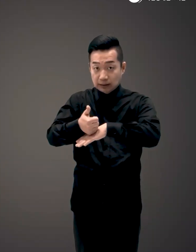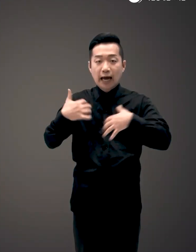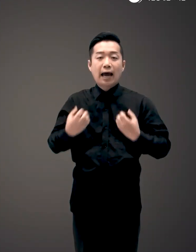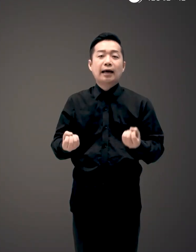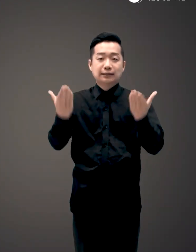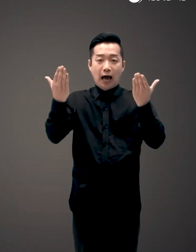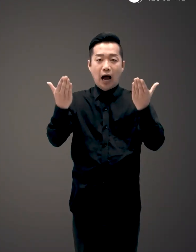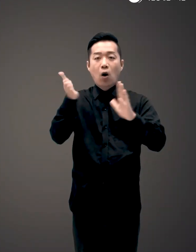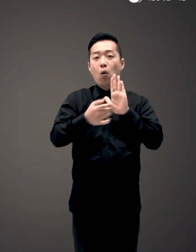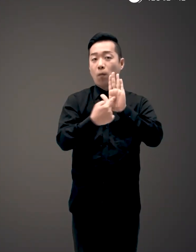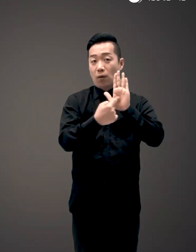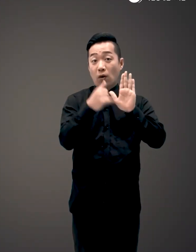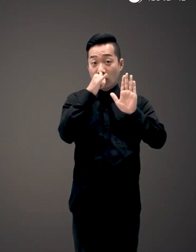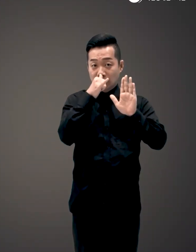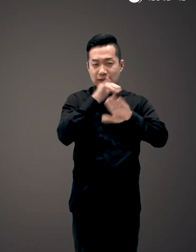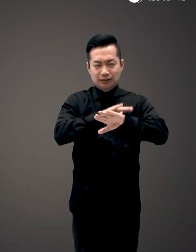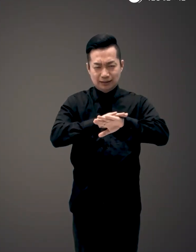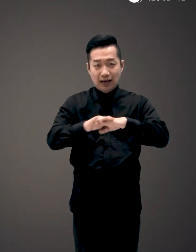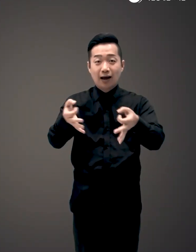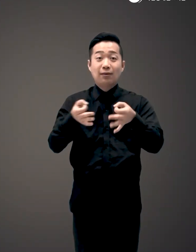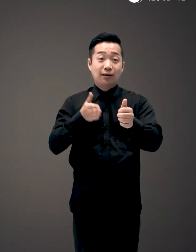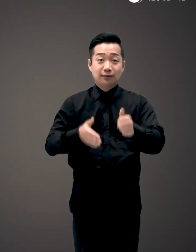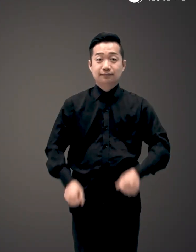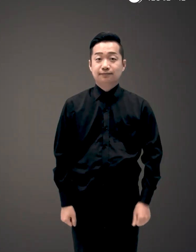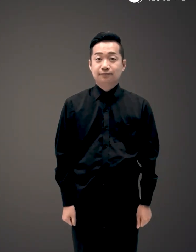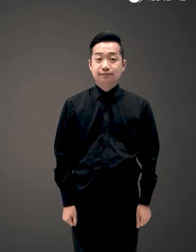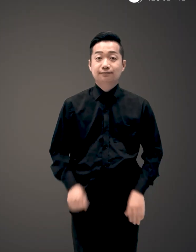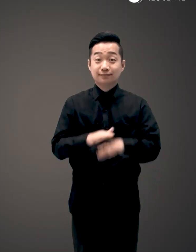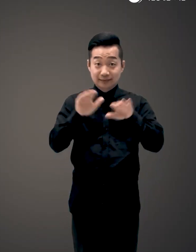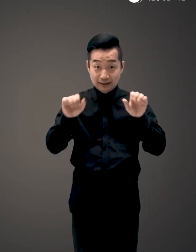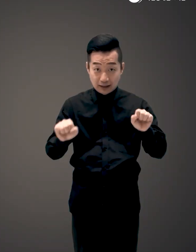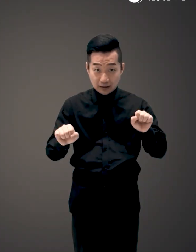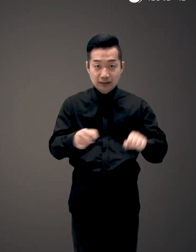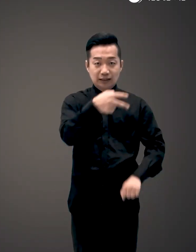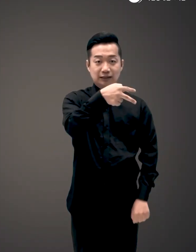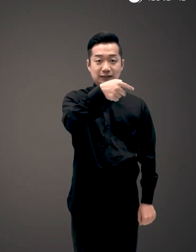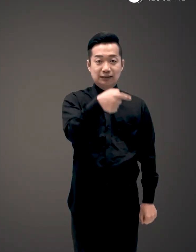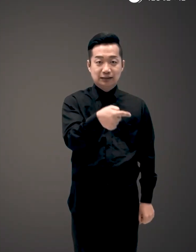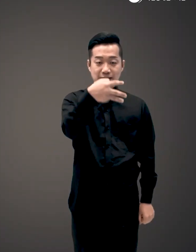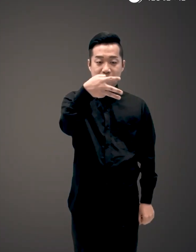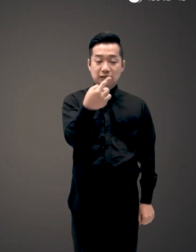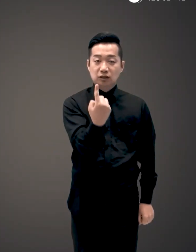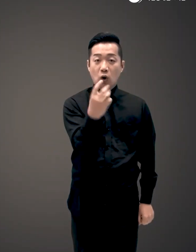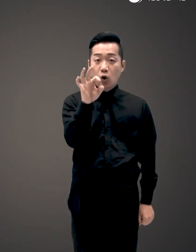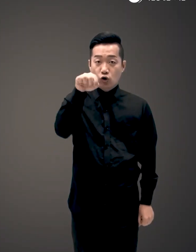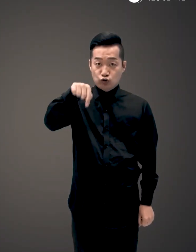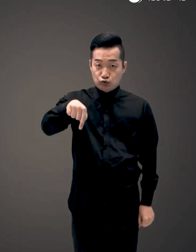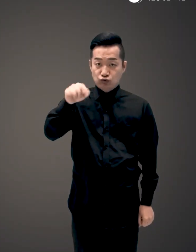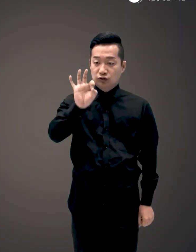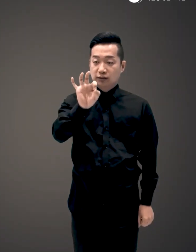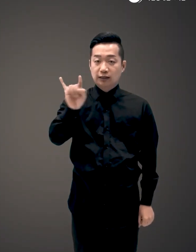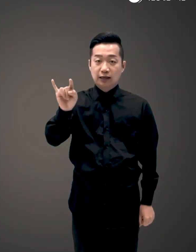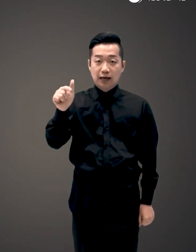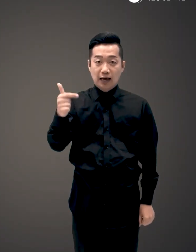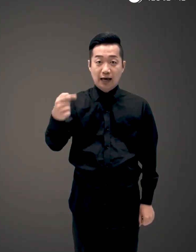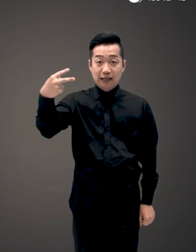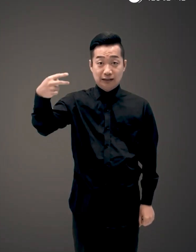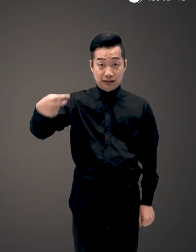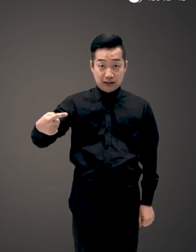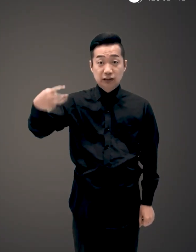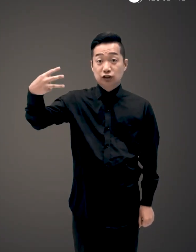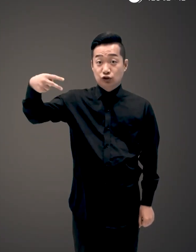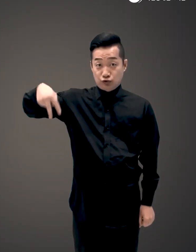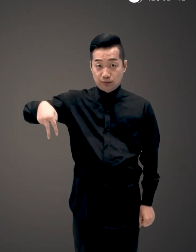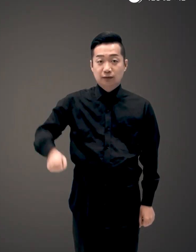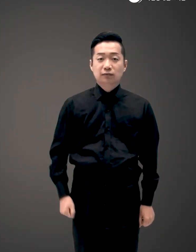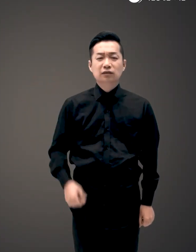이벤트 공지사항도 있으니까 영상 꼭 끝까지 보세요. 안녕하세요, 드로앤드루입니다. 제가 처음 유튜브를 시작했을